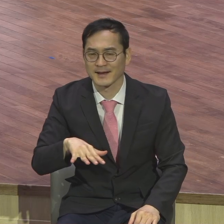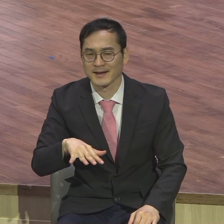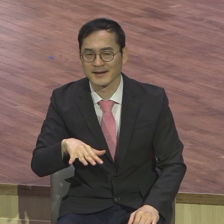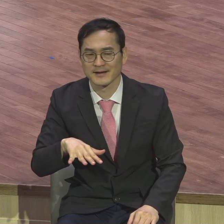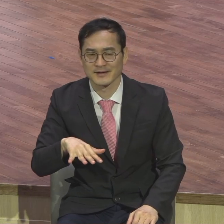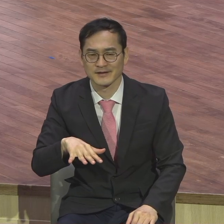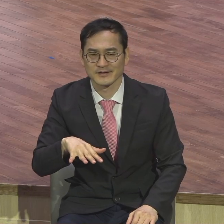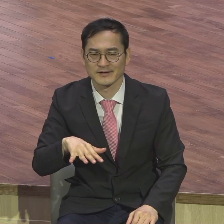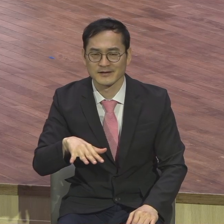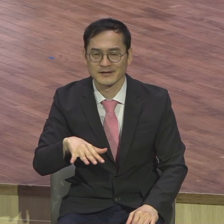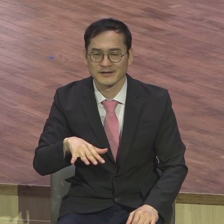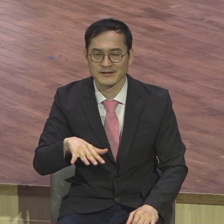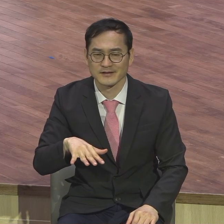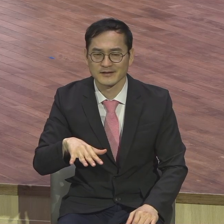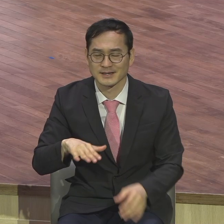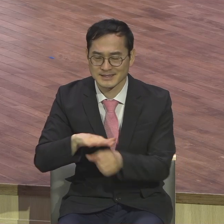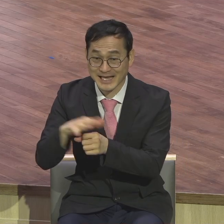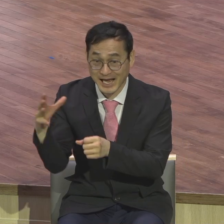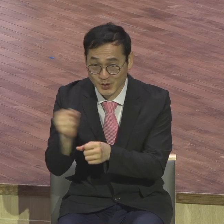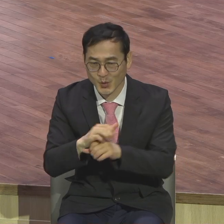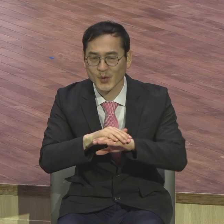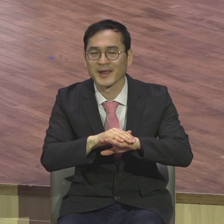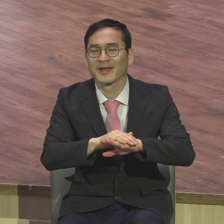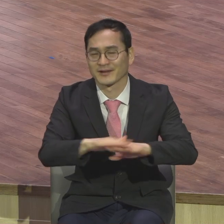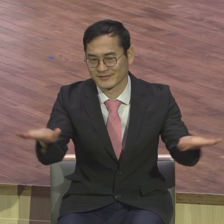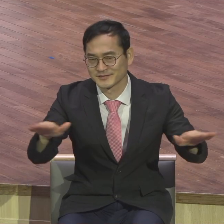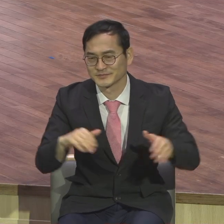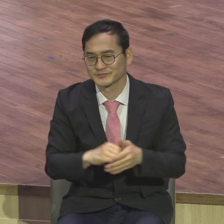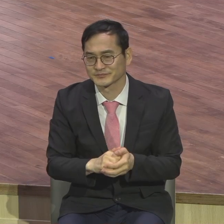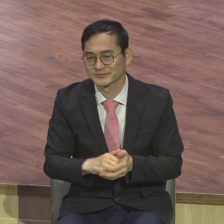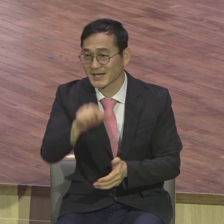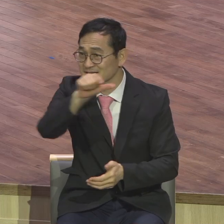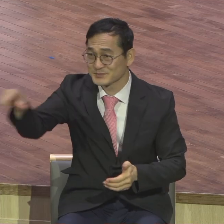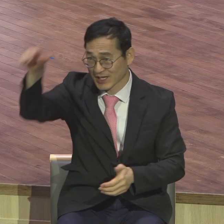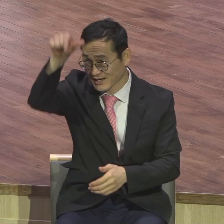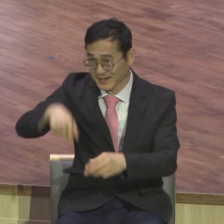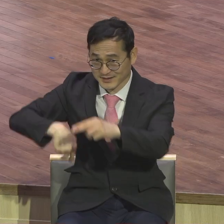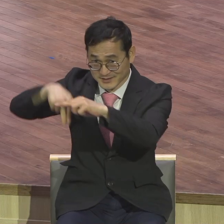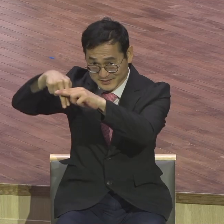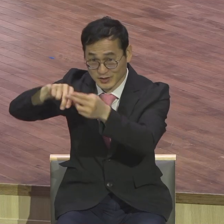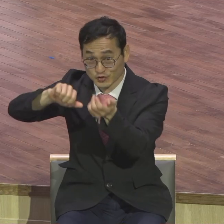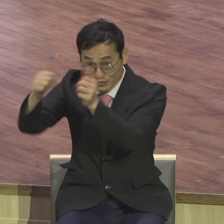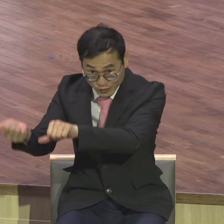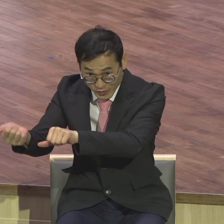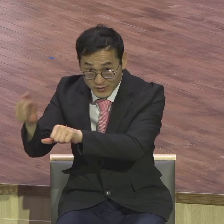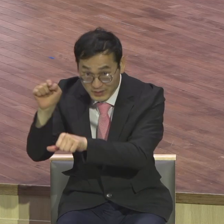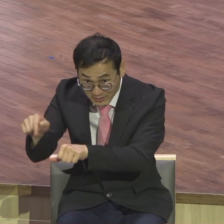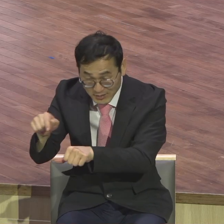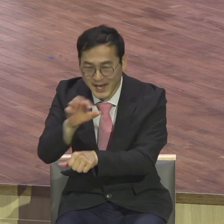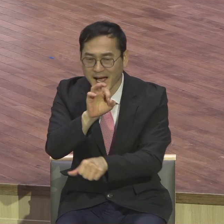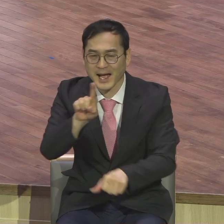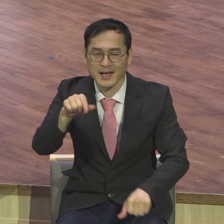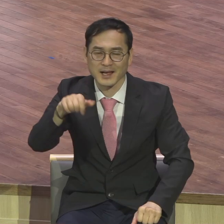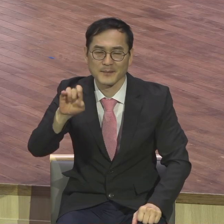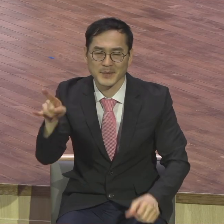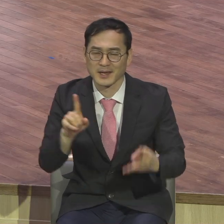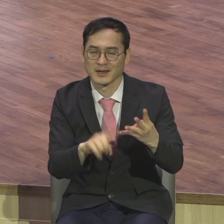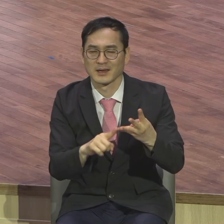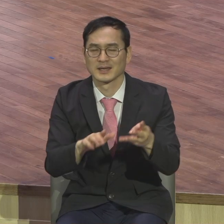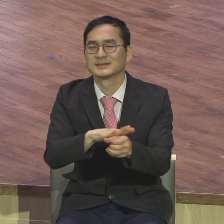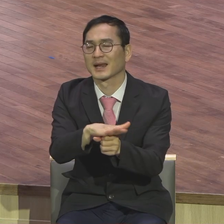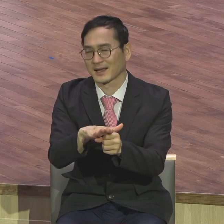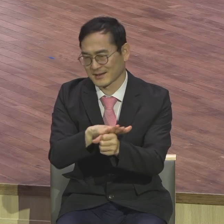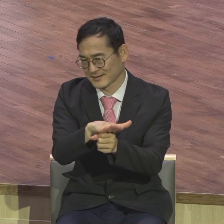완벽하게 해결해 주시기 위하여 십자가 지신 것이 아가페 사랑이에요. 이게 핵심이에요.